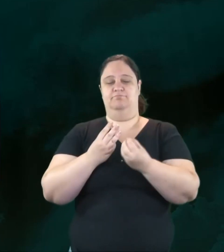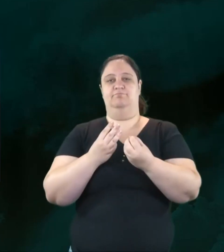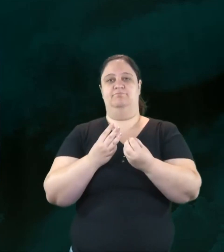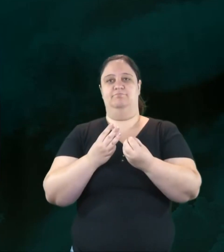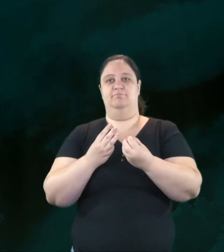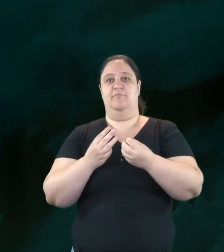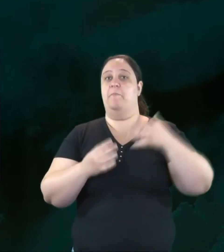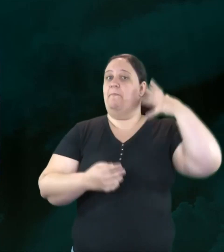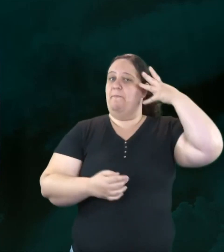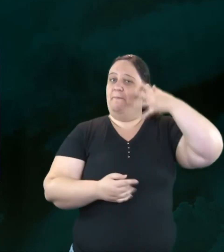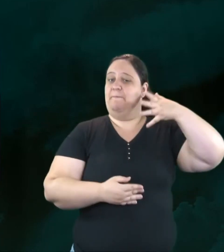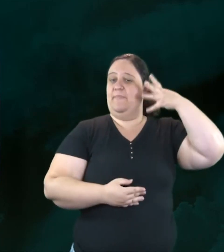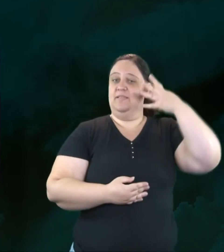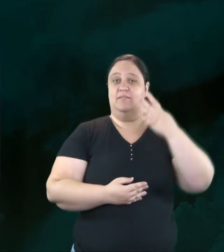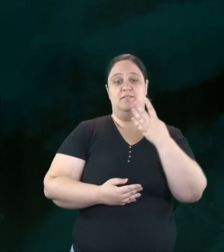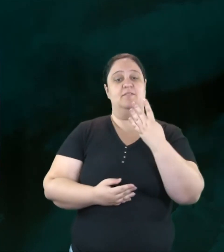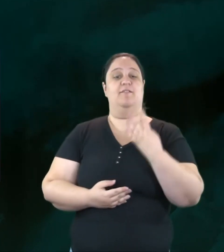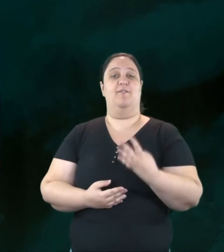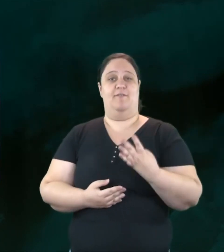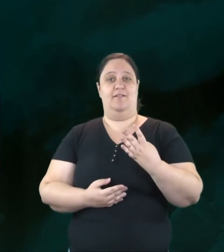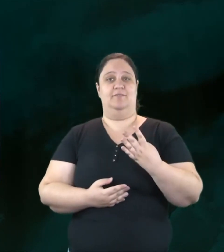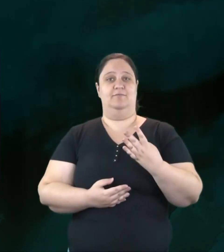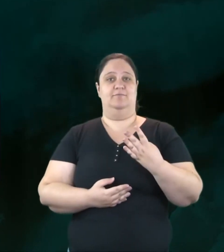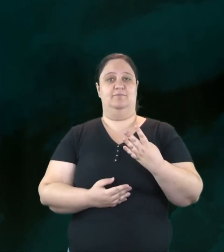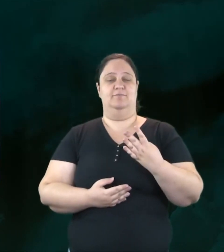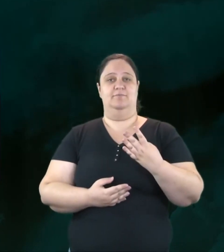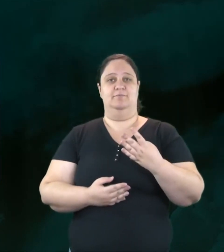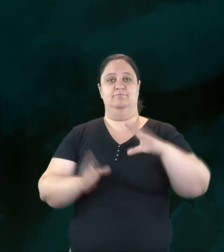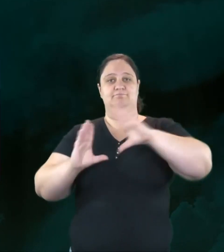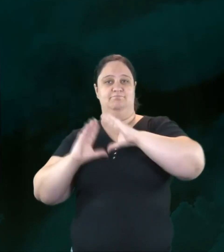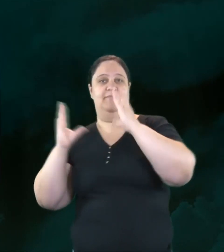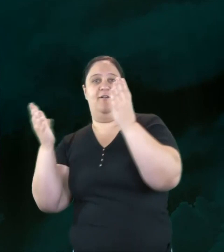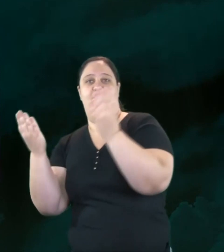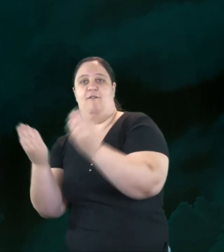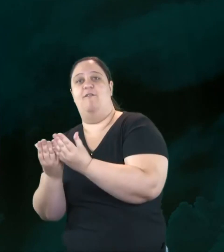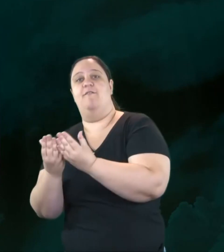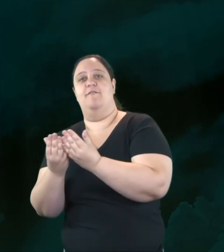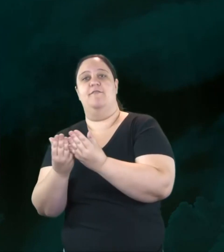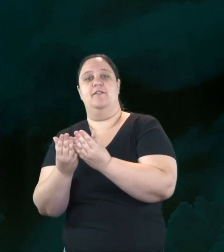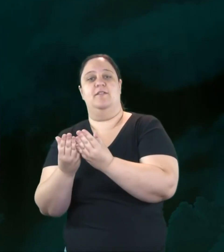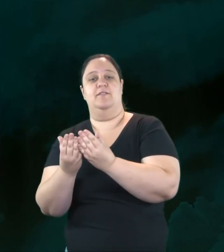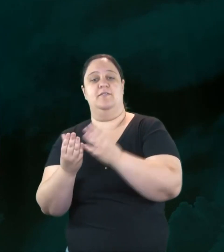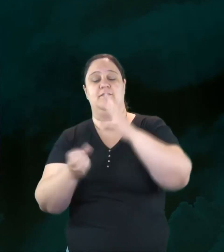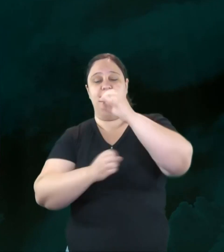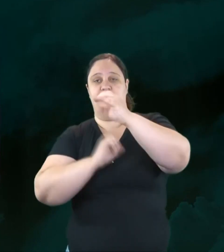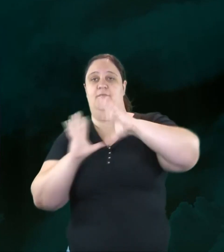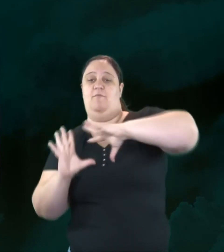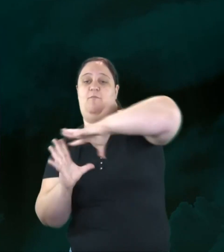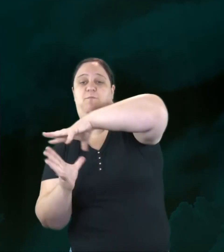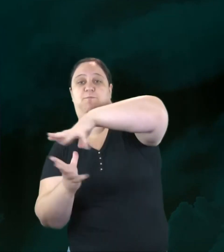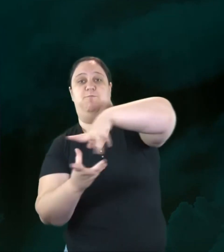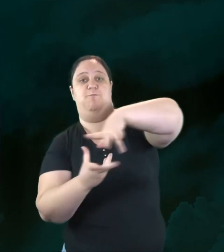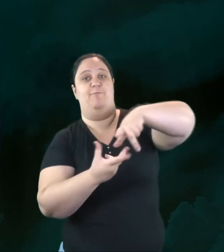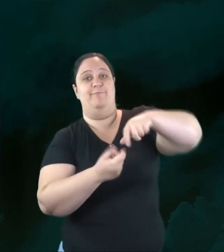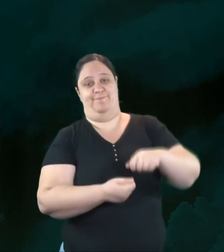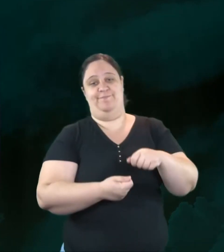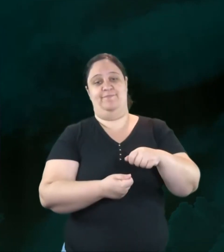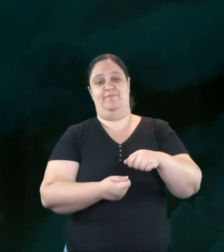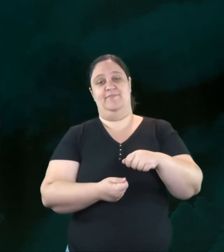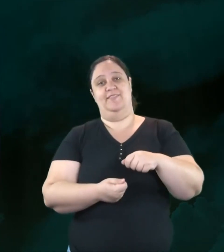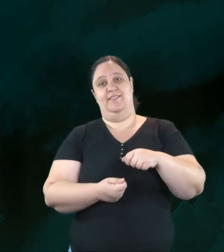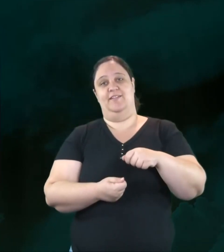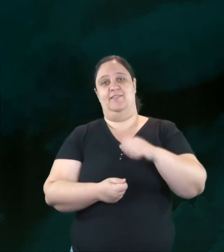da mensagem 4 da Conferência Internacional, para não dizer a